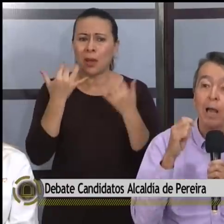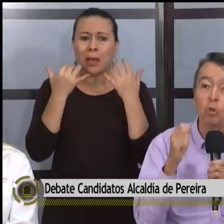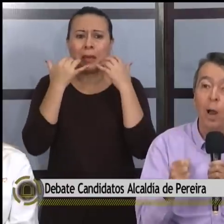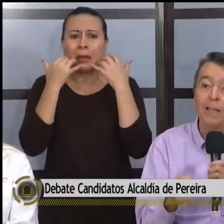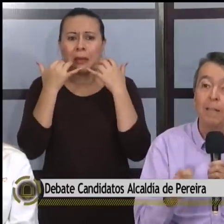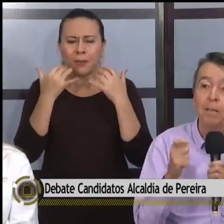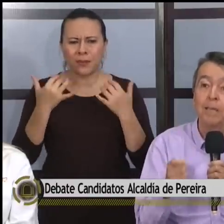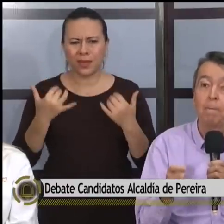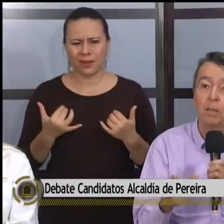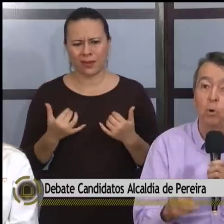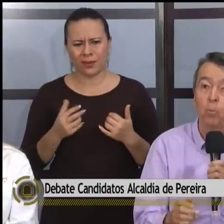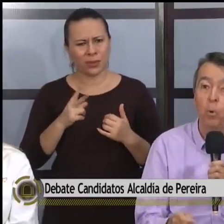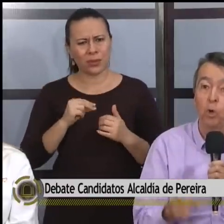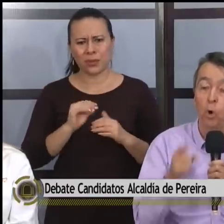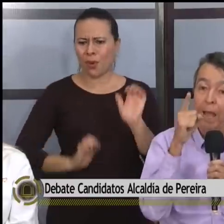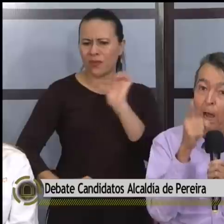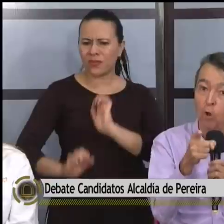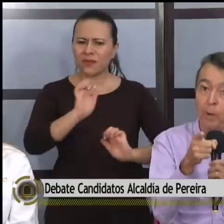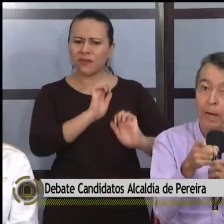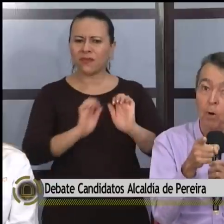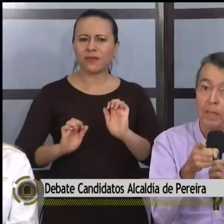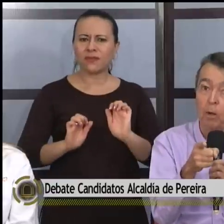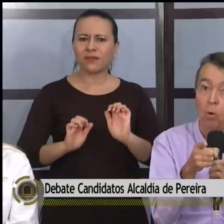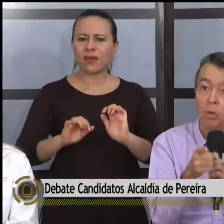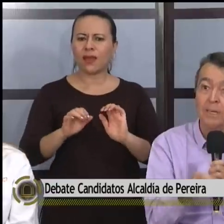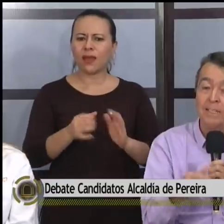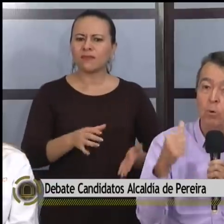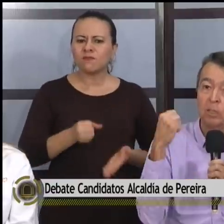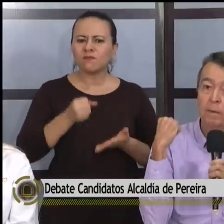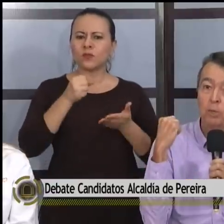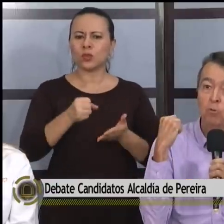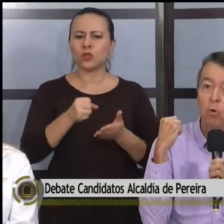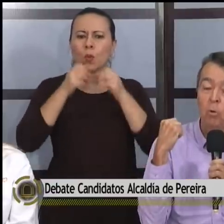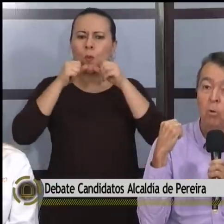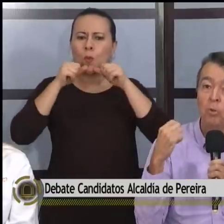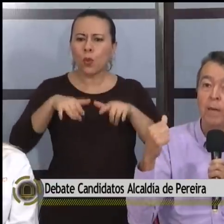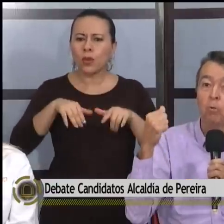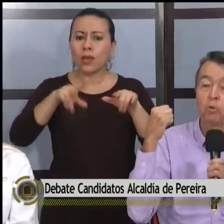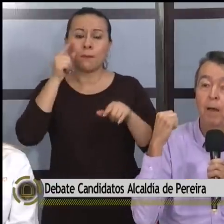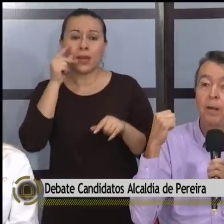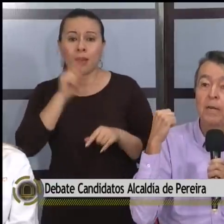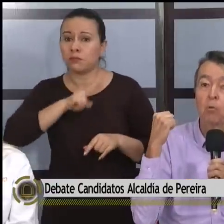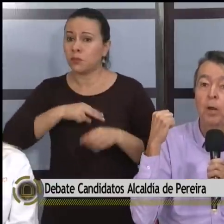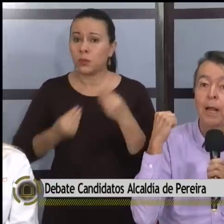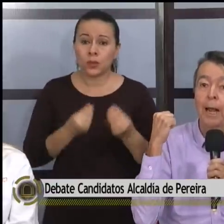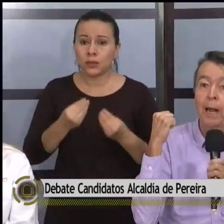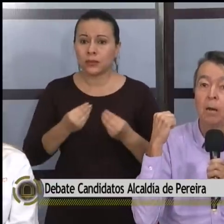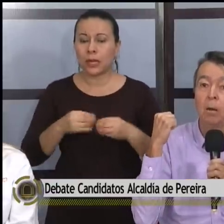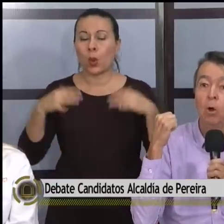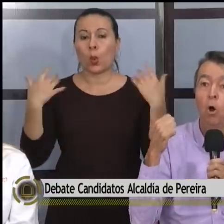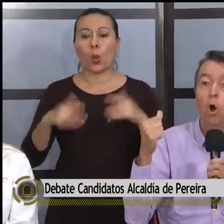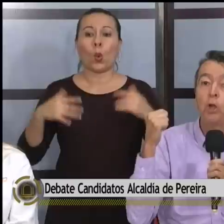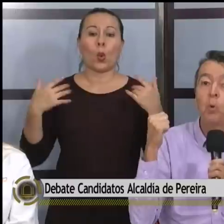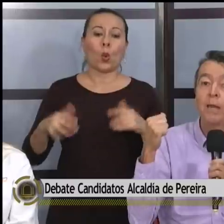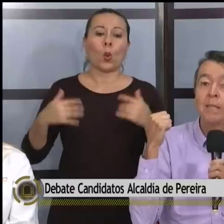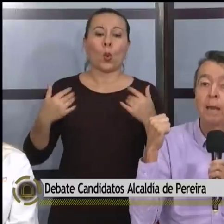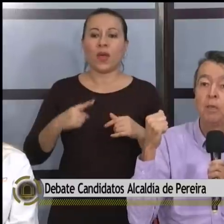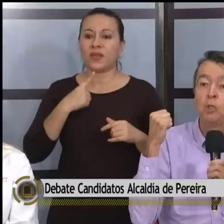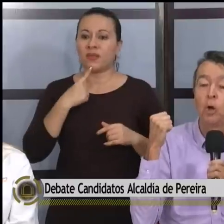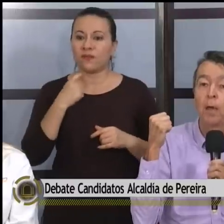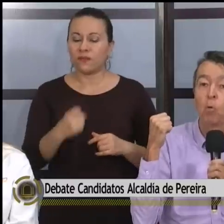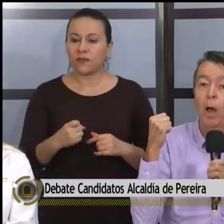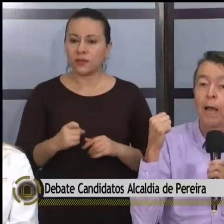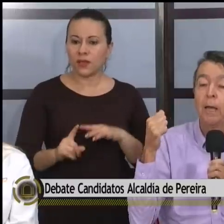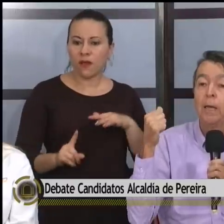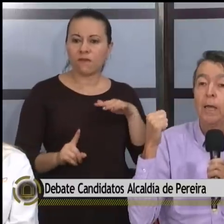a actuar en defensa del patrimonio público. A los pereiranos les digo, si no hacemos eso, tenemos graves riesgos en el canal. Hoy no hay una